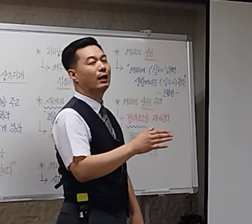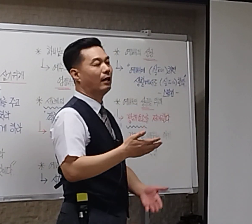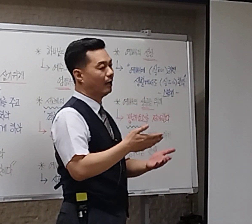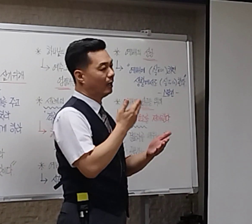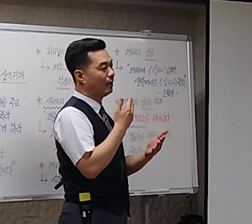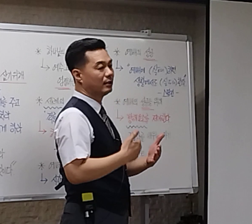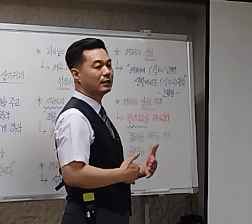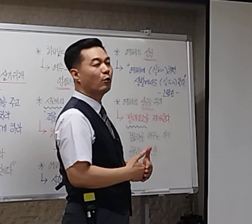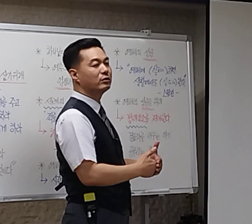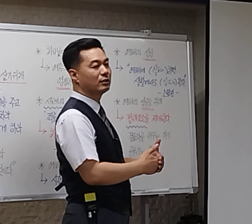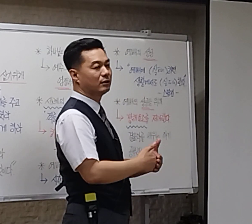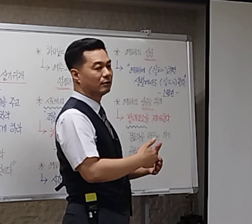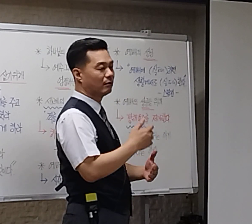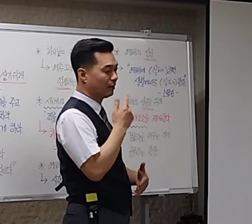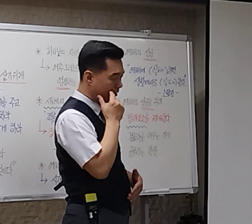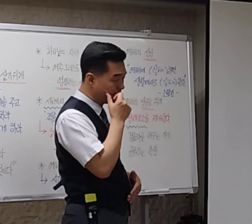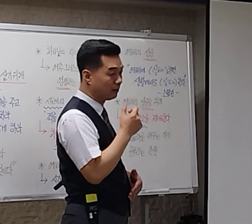우리가 식곤증